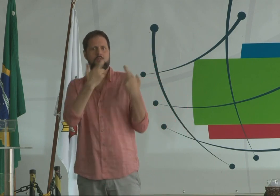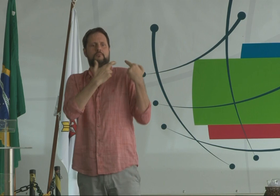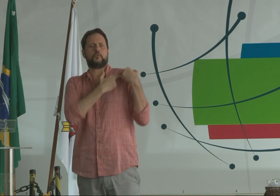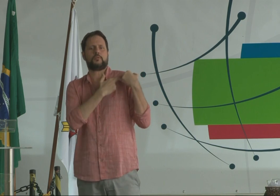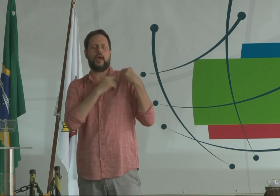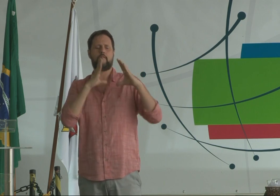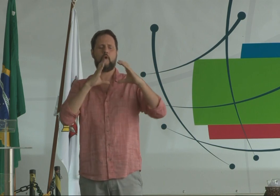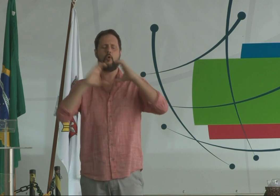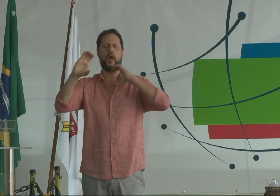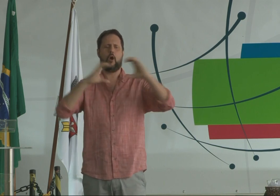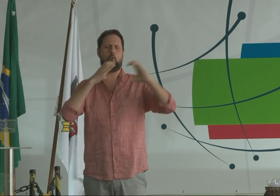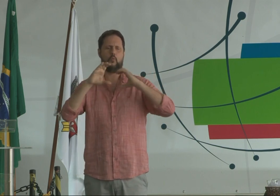acontecia?